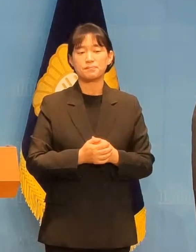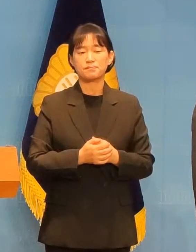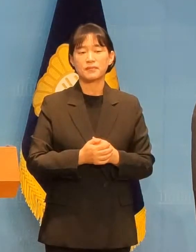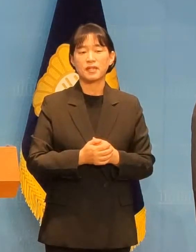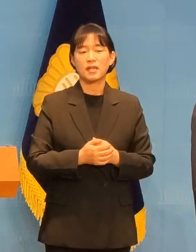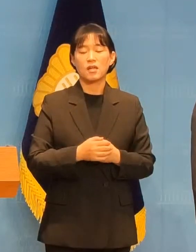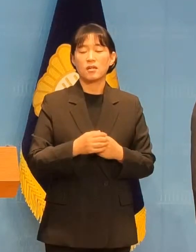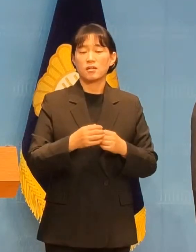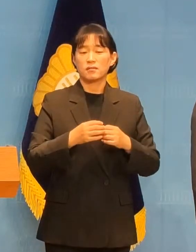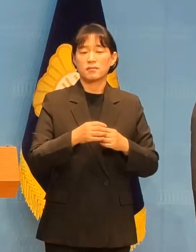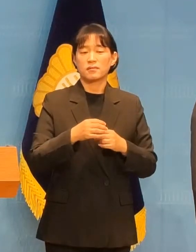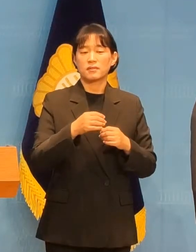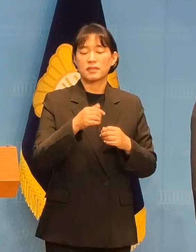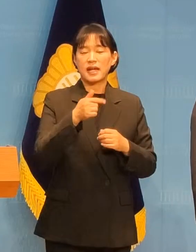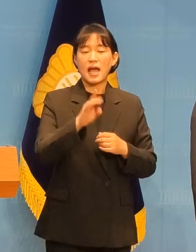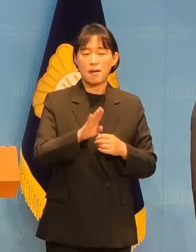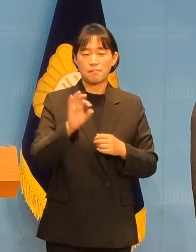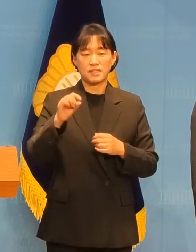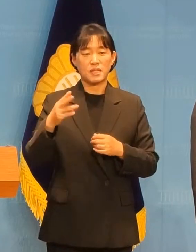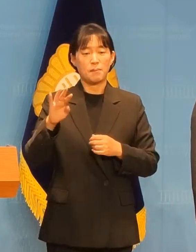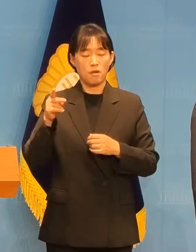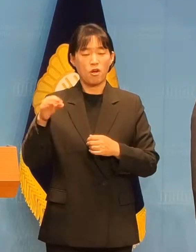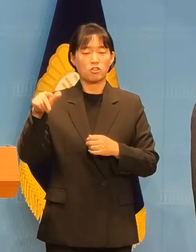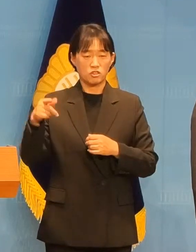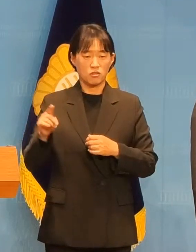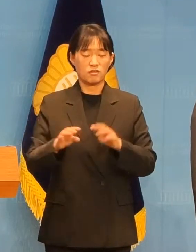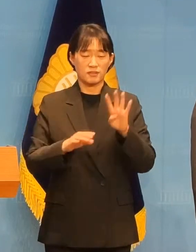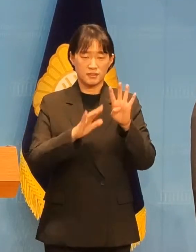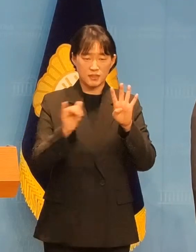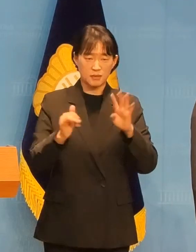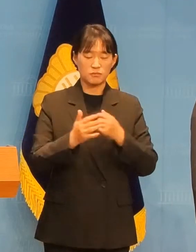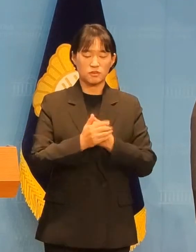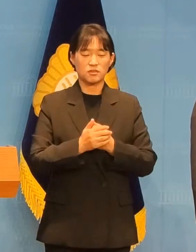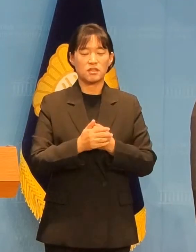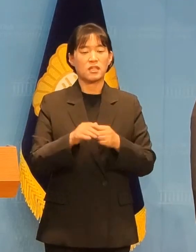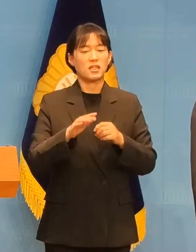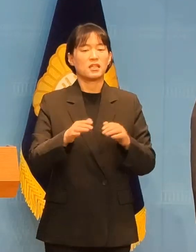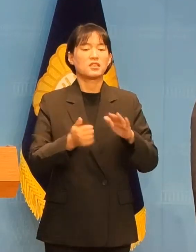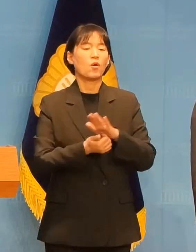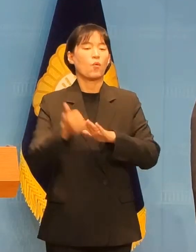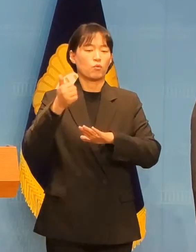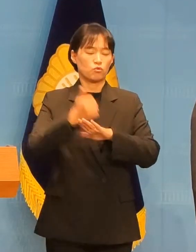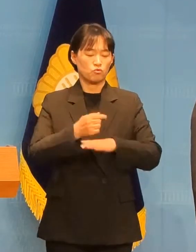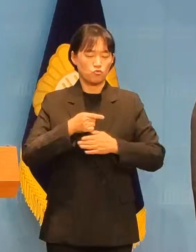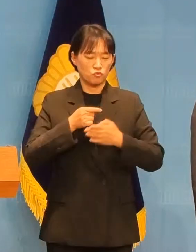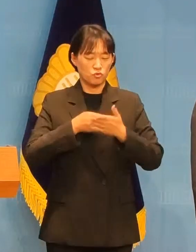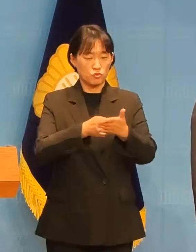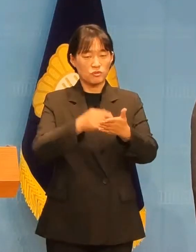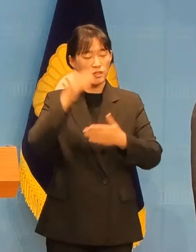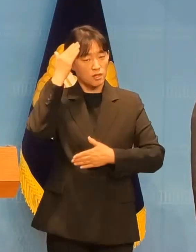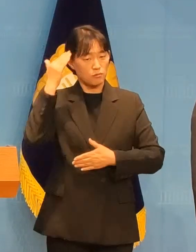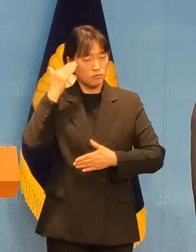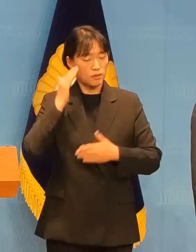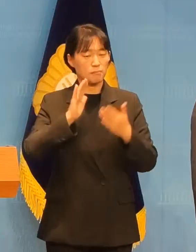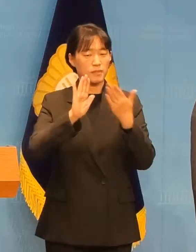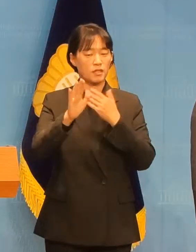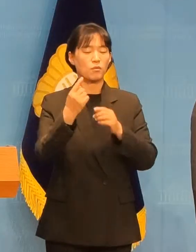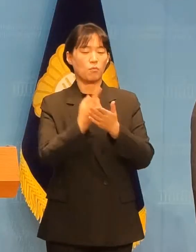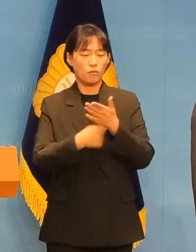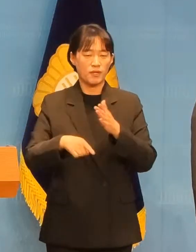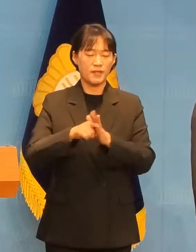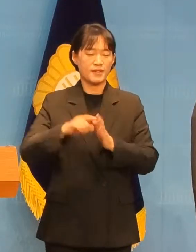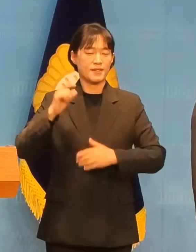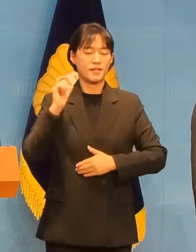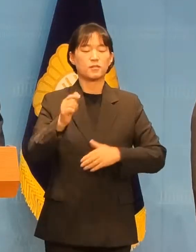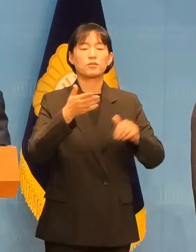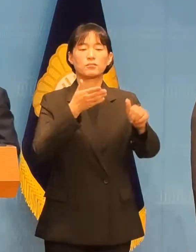일동은 용인시 반도체 국가산단의 성공적 추진과 대한민국의 미래를 위해 다음과 같이 강력히